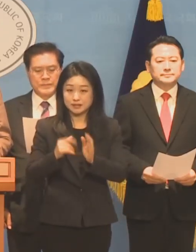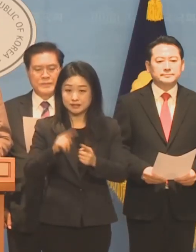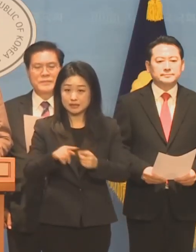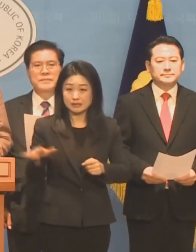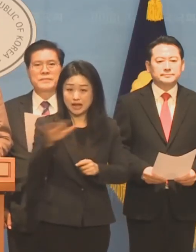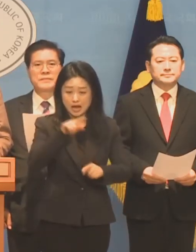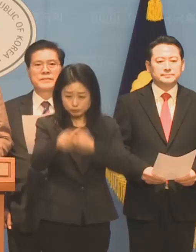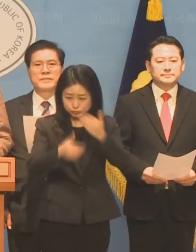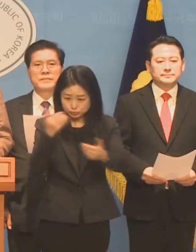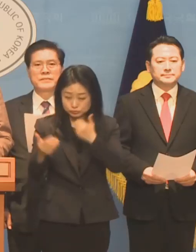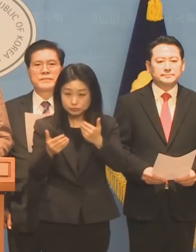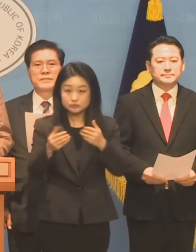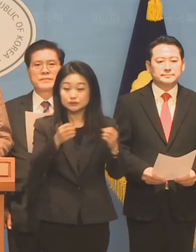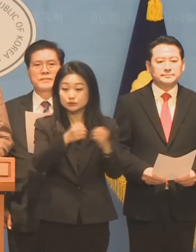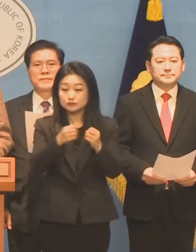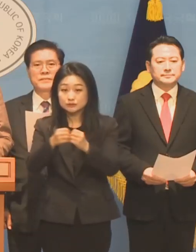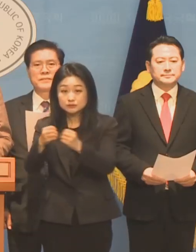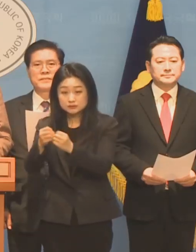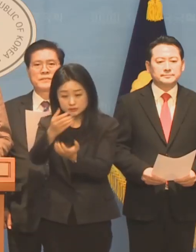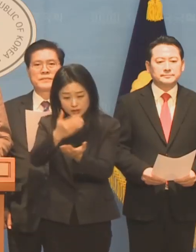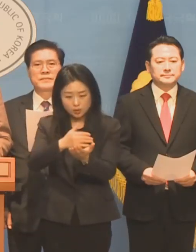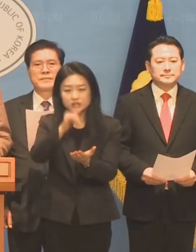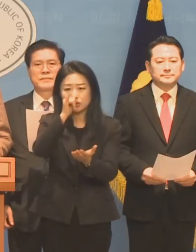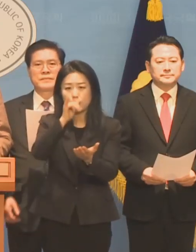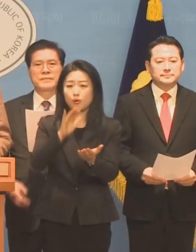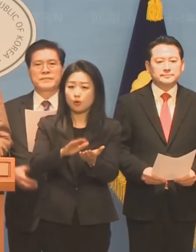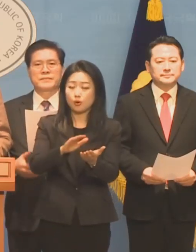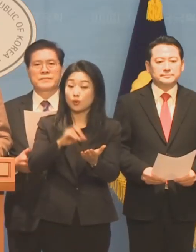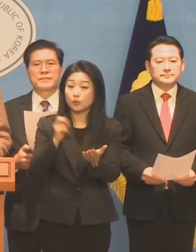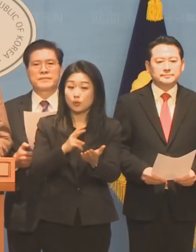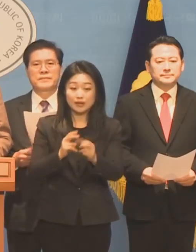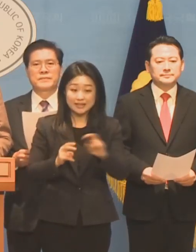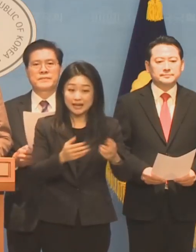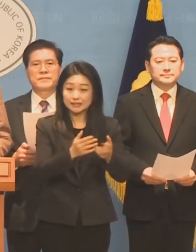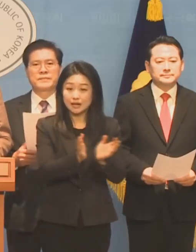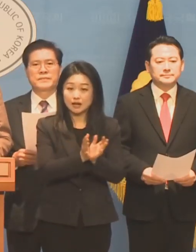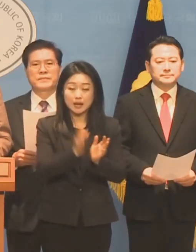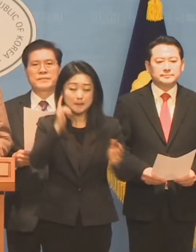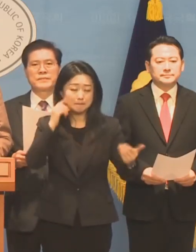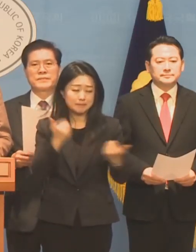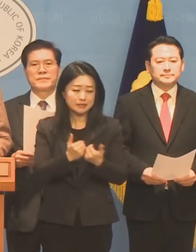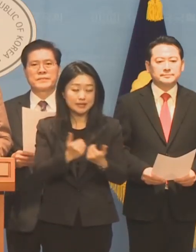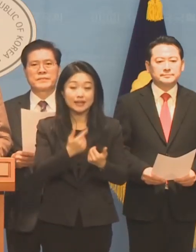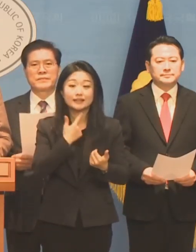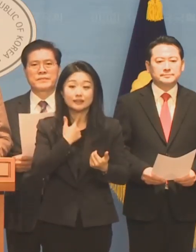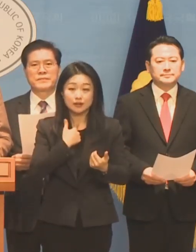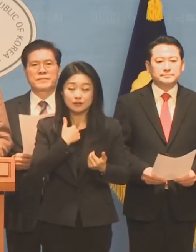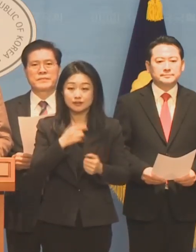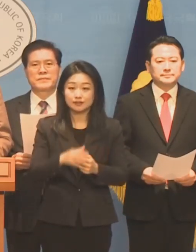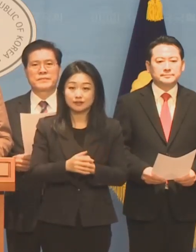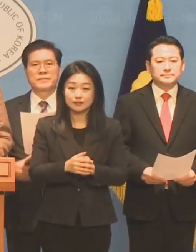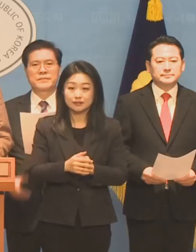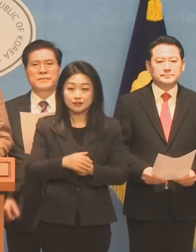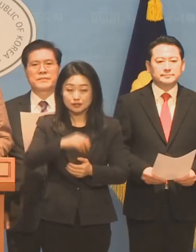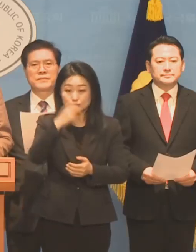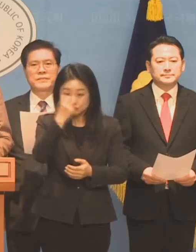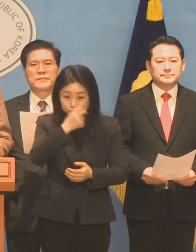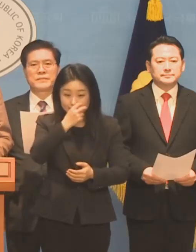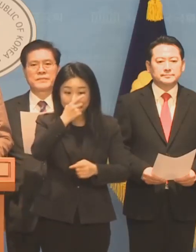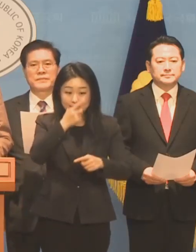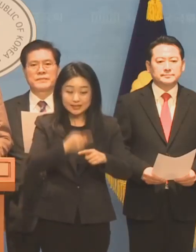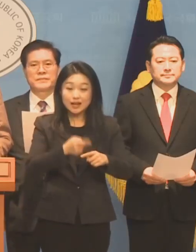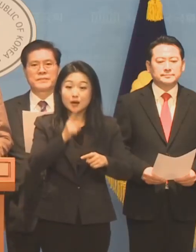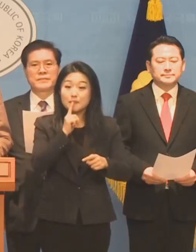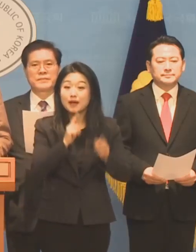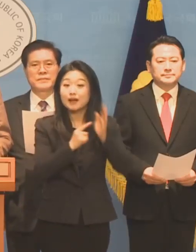수색을 허용하는 조항이 포함되어 있는가 하면 야당이 그렇게 반대오던 피의사실 공표도 얼마든지 할